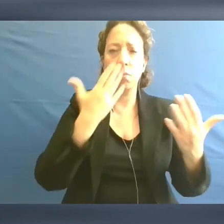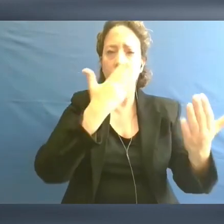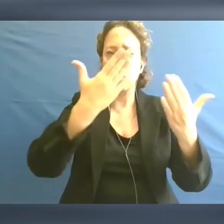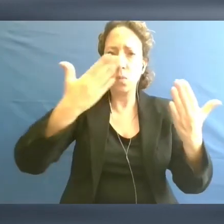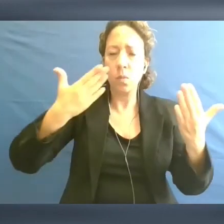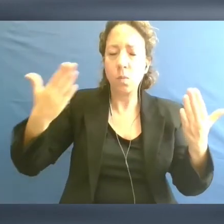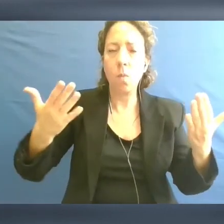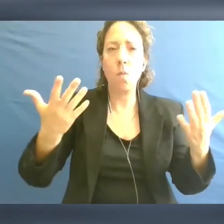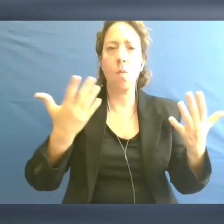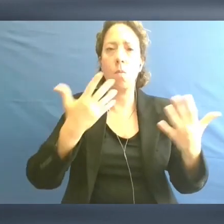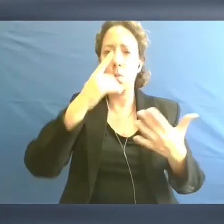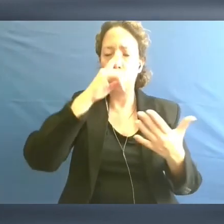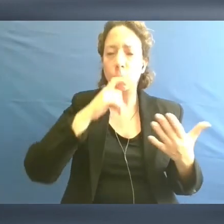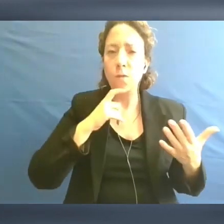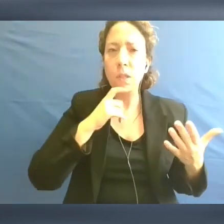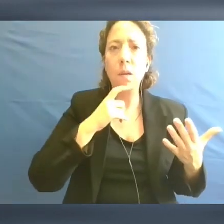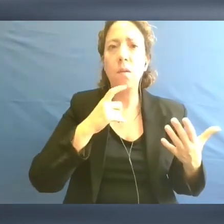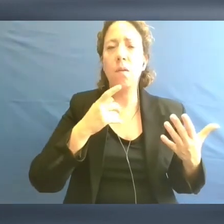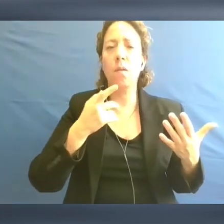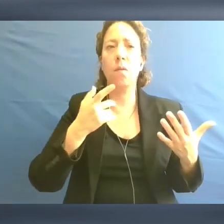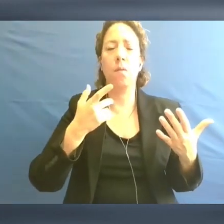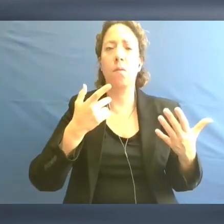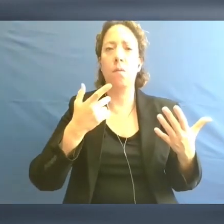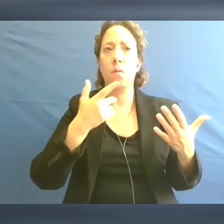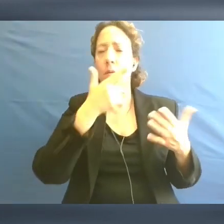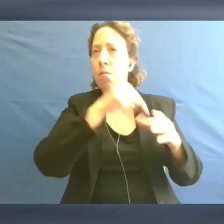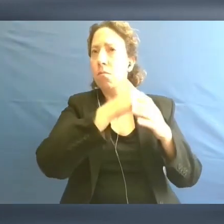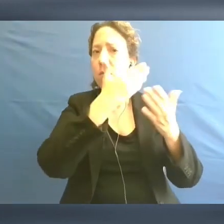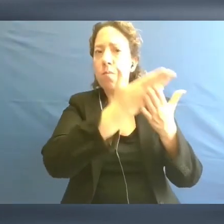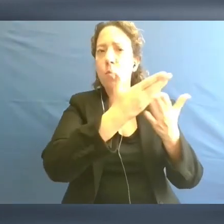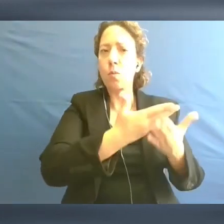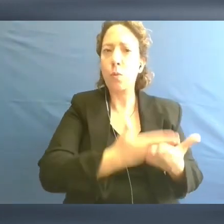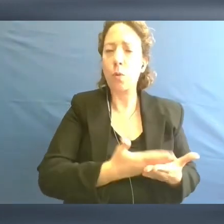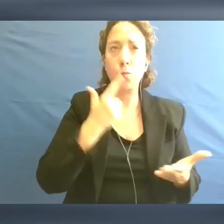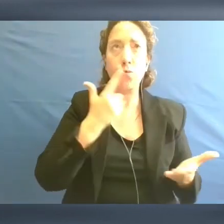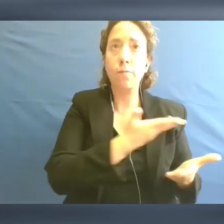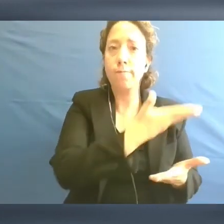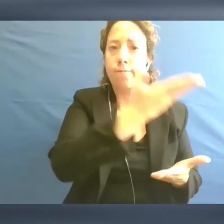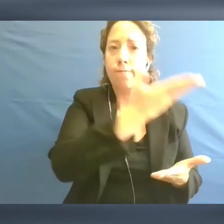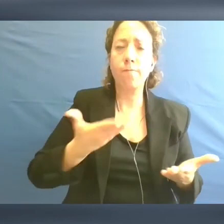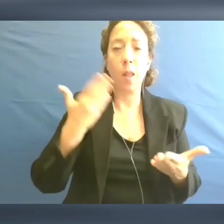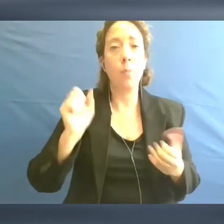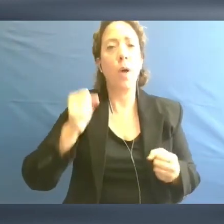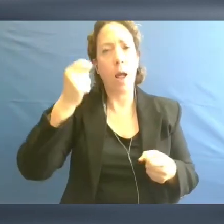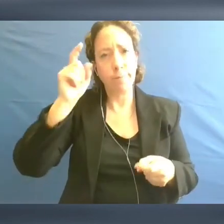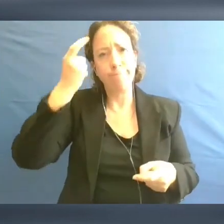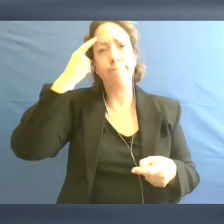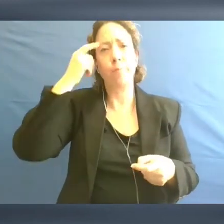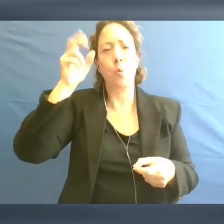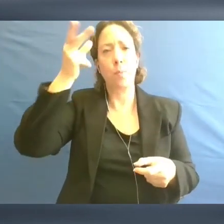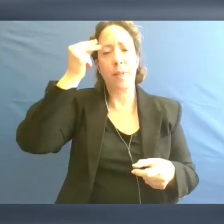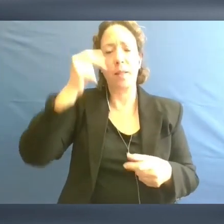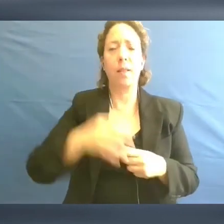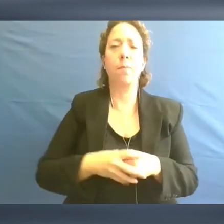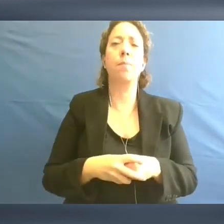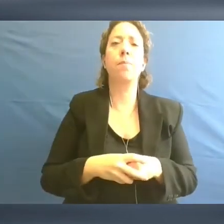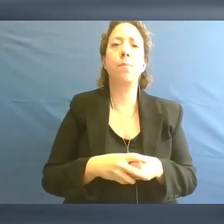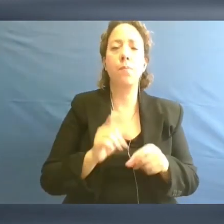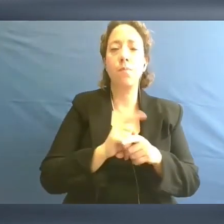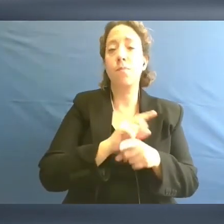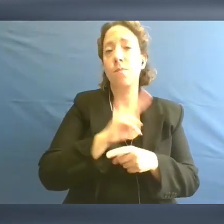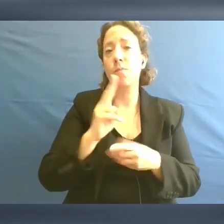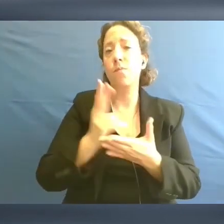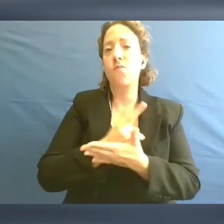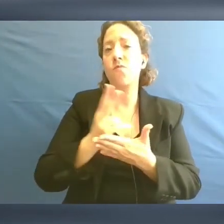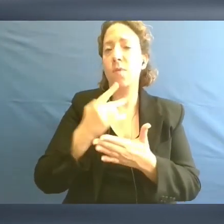quels sont les musées qui sont proposés à tout à chacun. Nous avons aussi fait un projet extrêmement intéressant qui